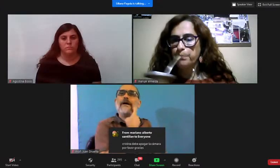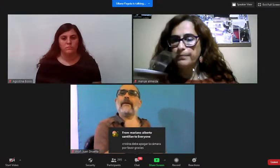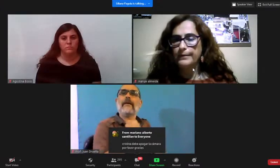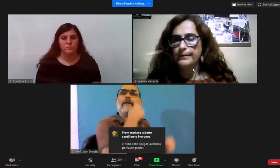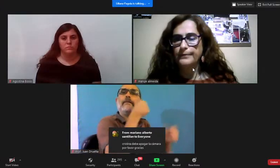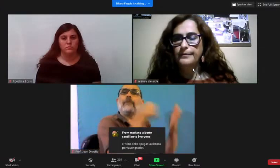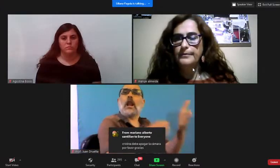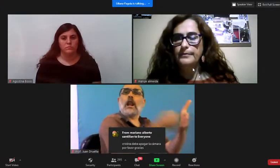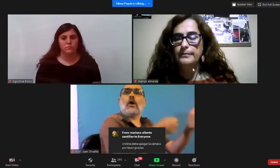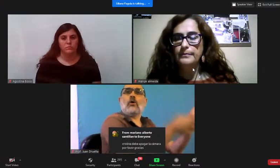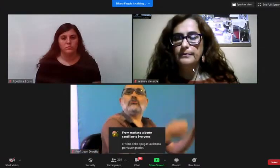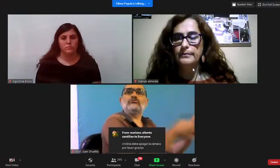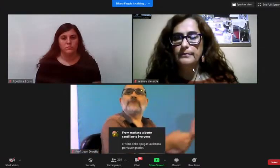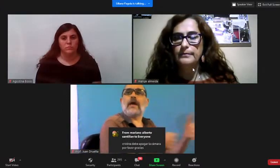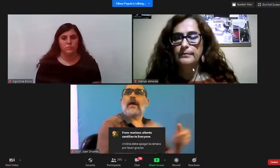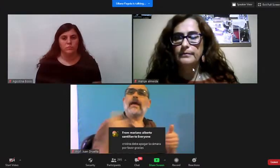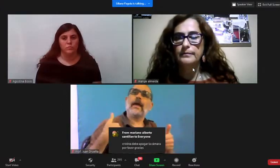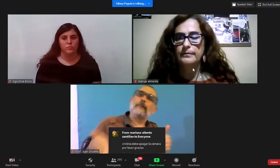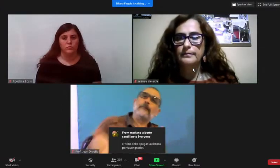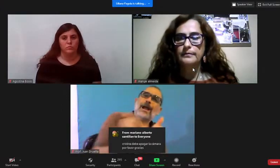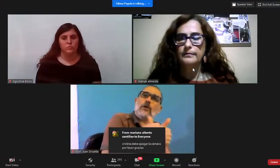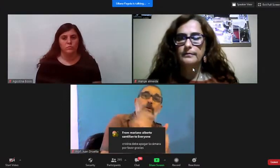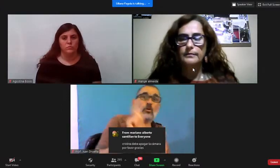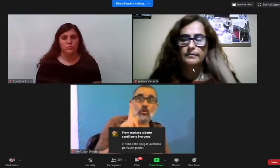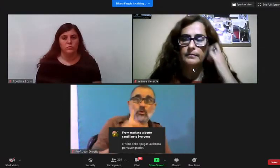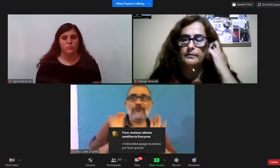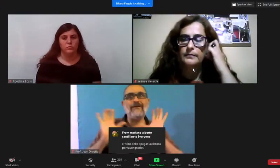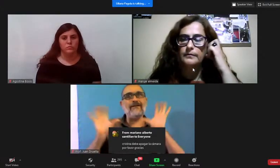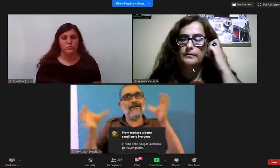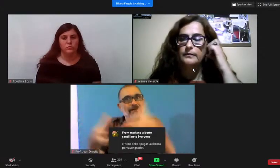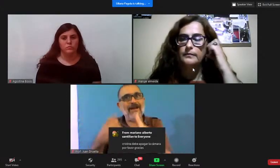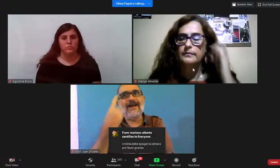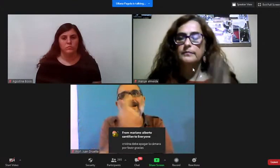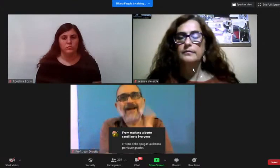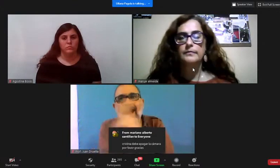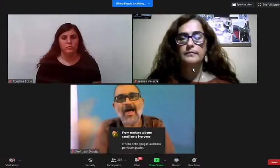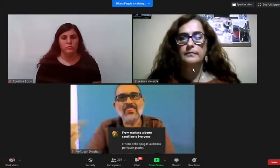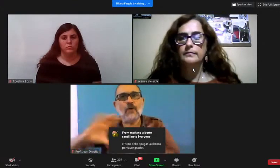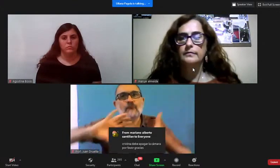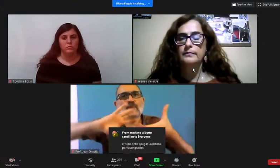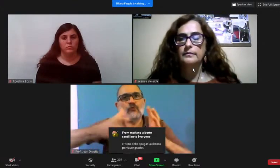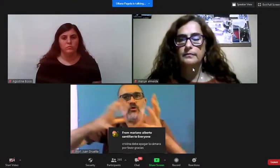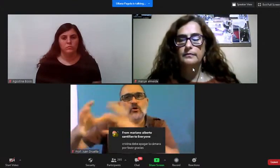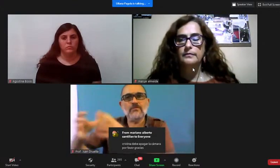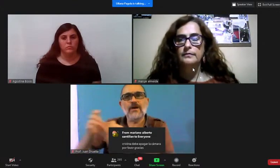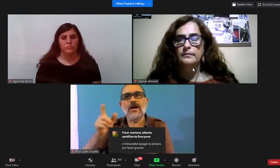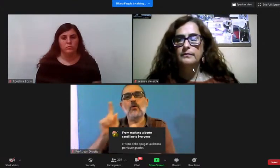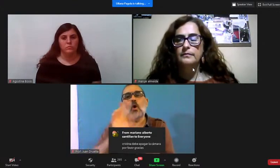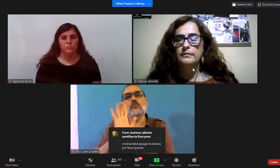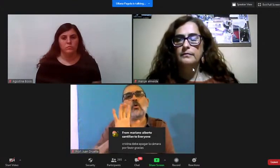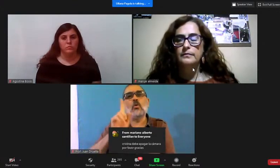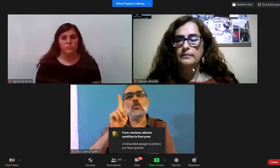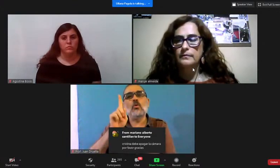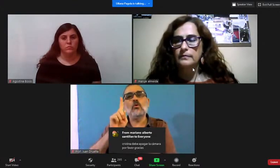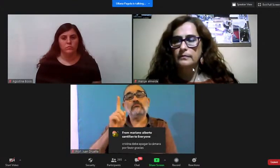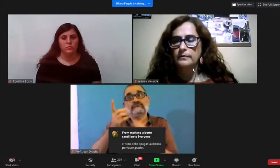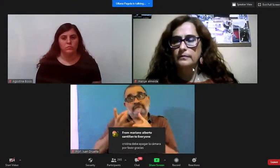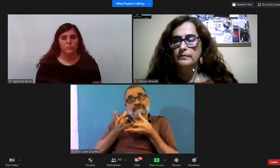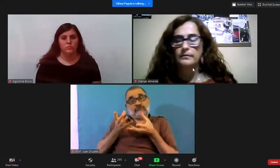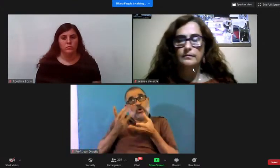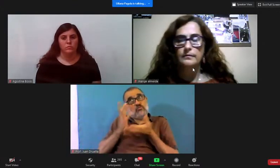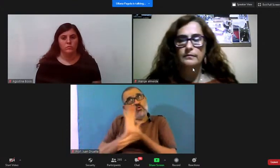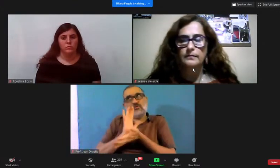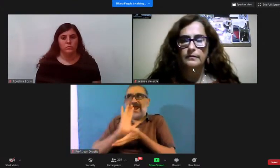de trabajar en equipo. No solamente yo, Juan, voy a luchar y digo, bueno, a ver quién me acompaña, sino que cada